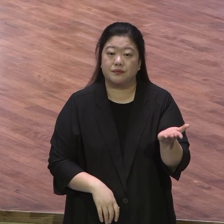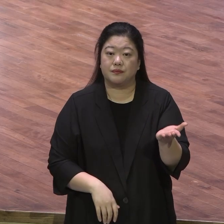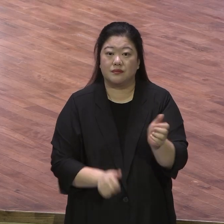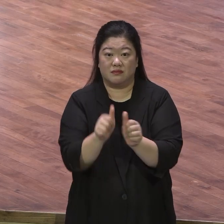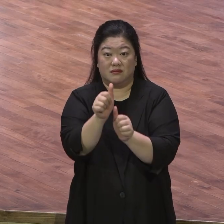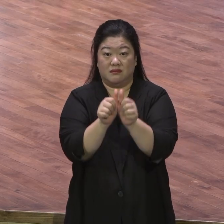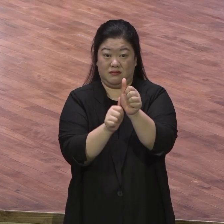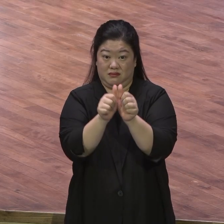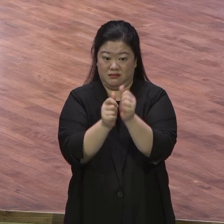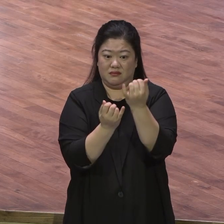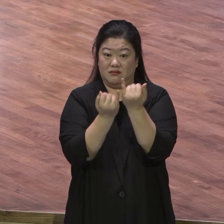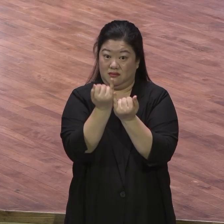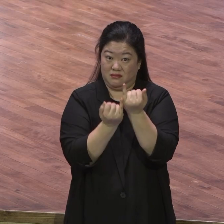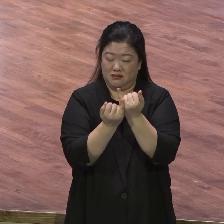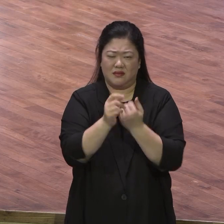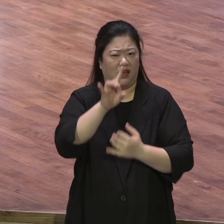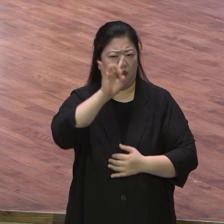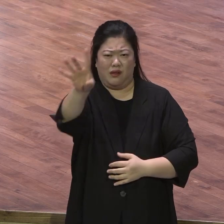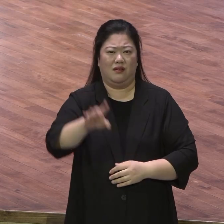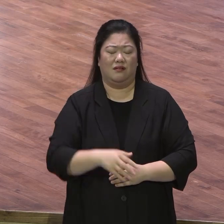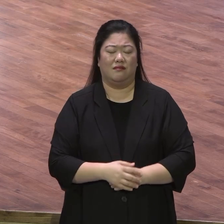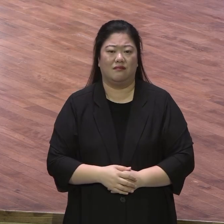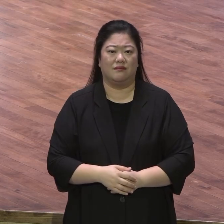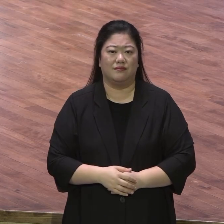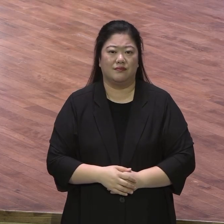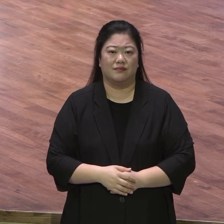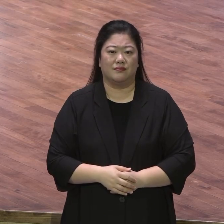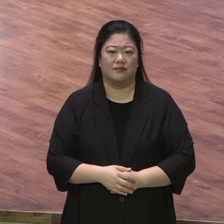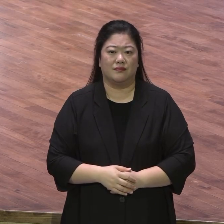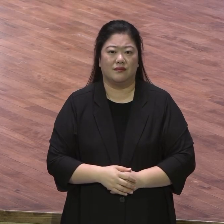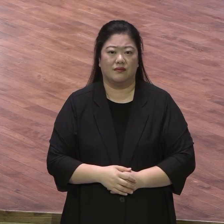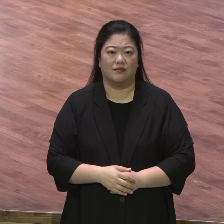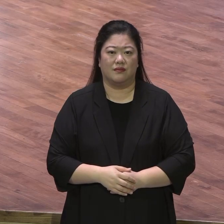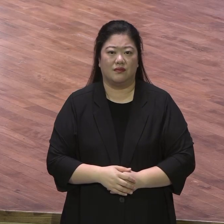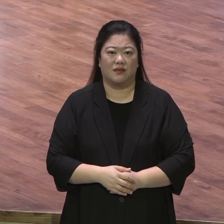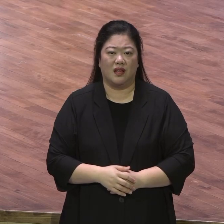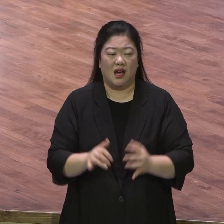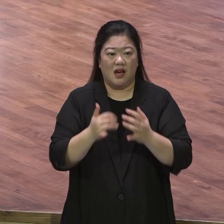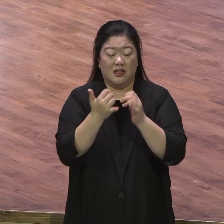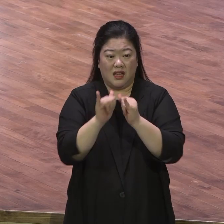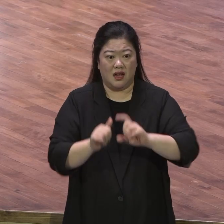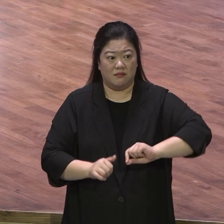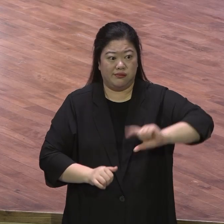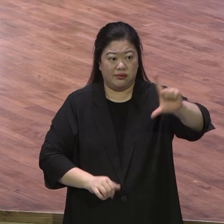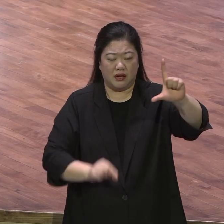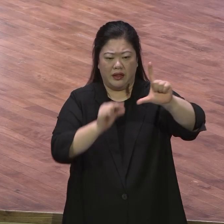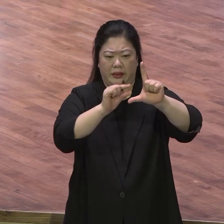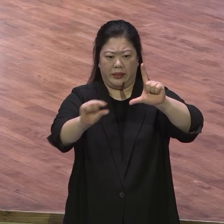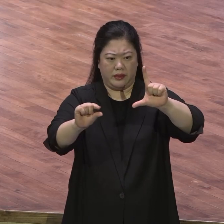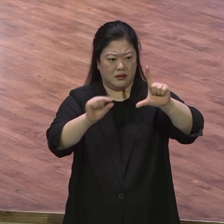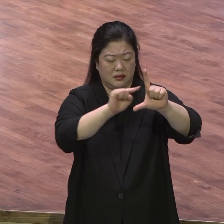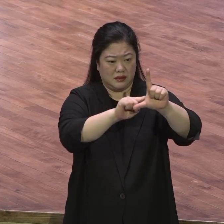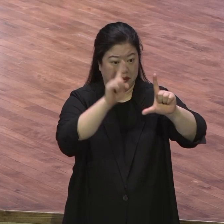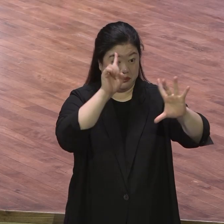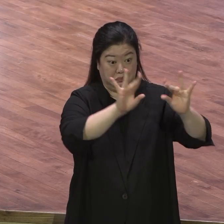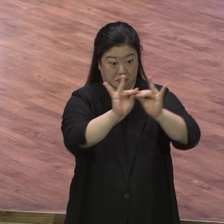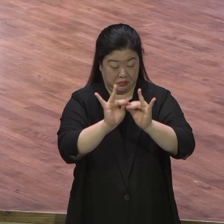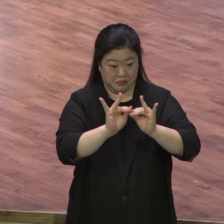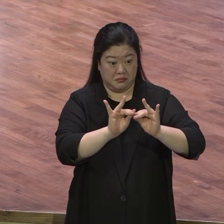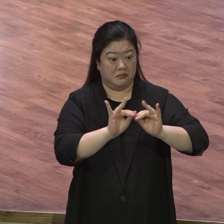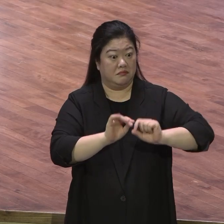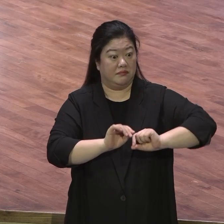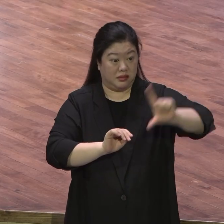다수의 결정 다수의 사람들이 결정한다고 해서 하나님의 말씀이 바뀔 수